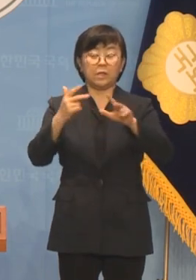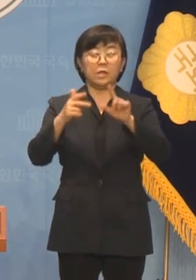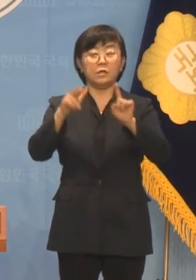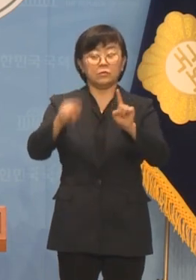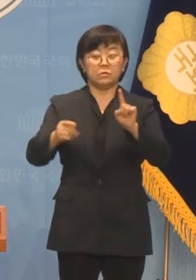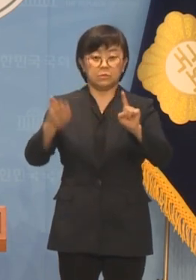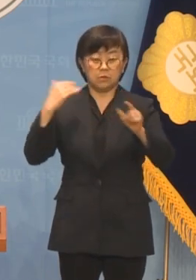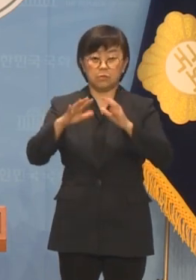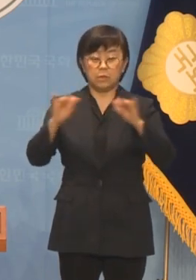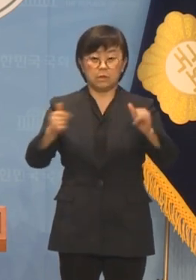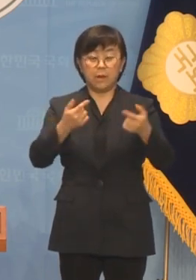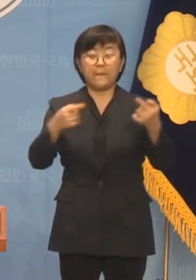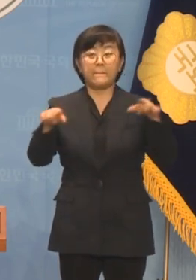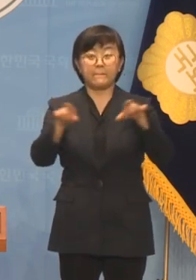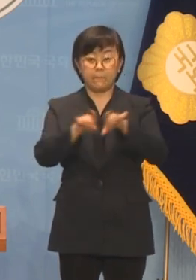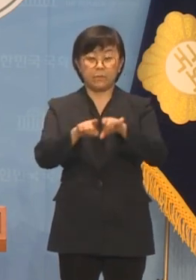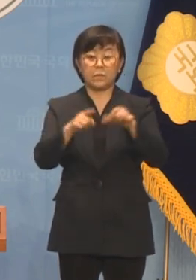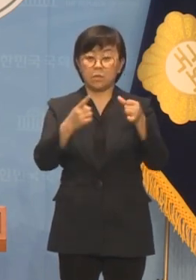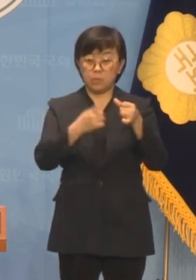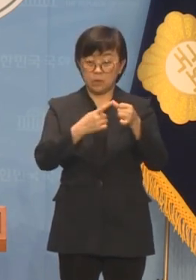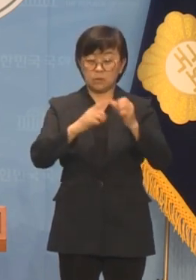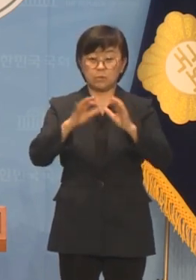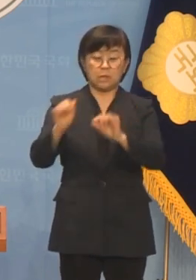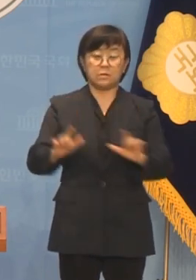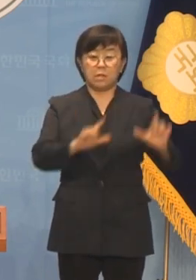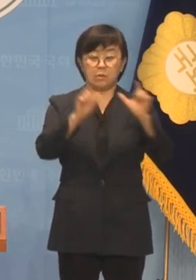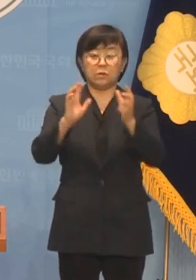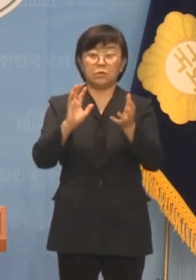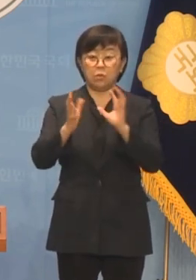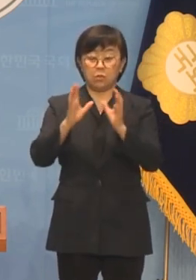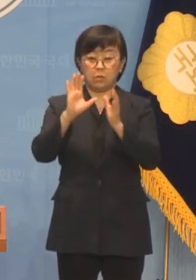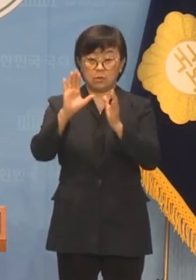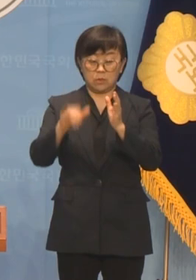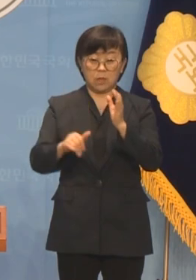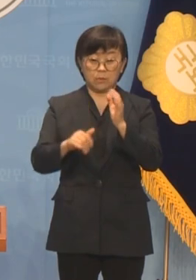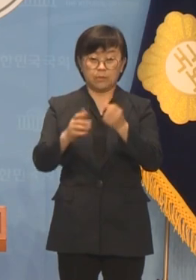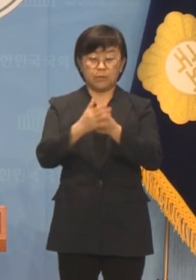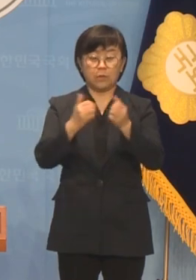전에 국민과 함께하는 첫 번째 민생 토론에서